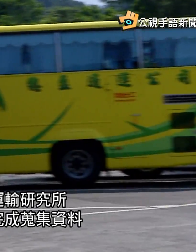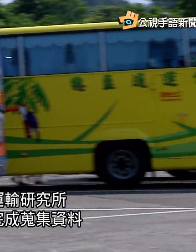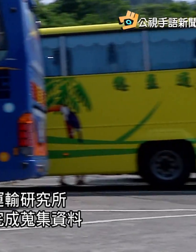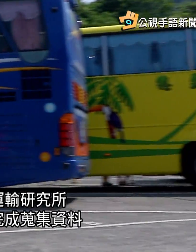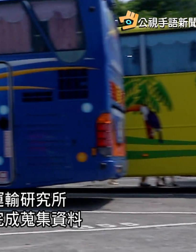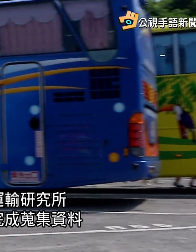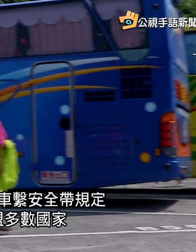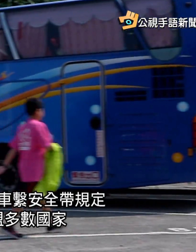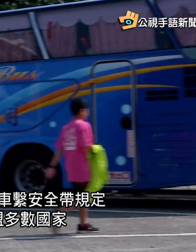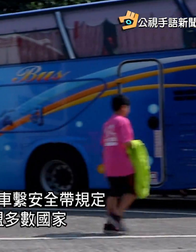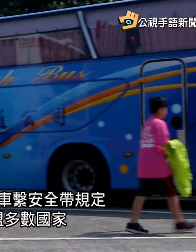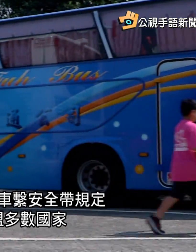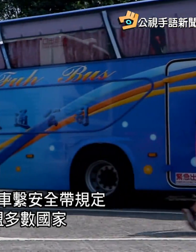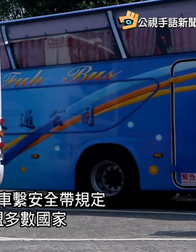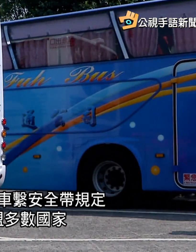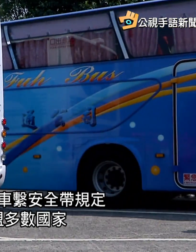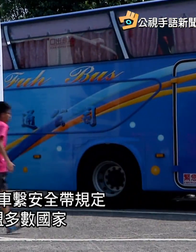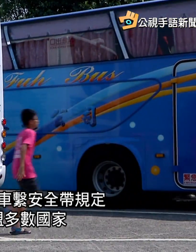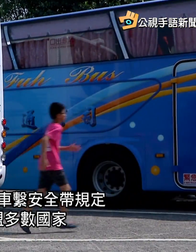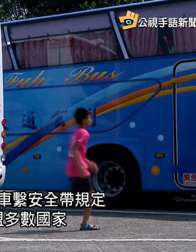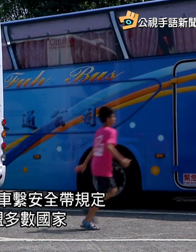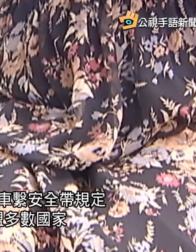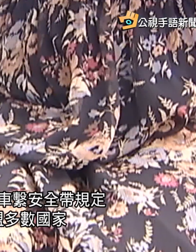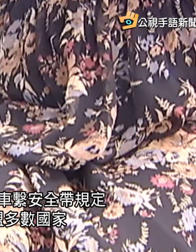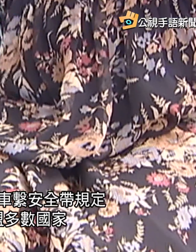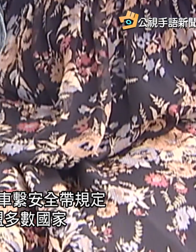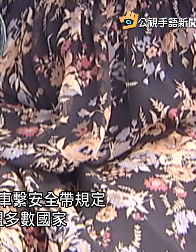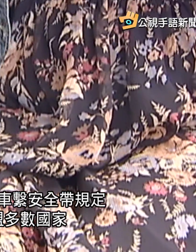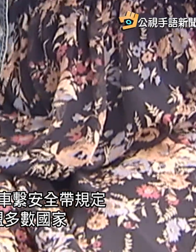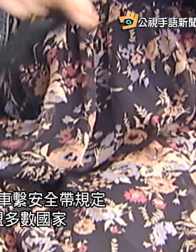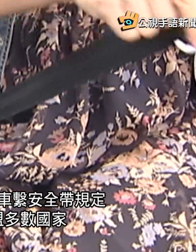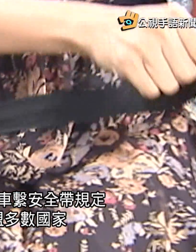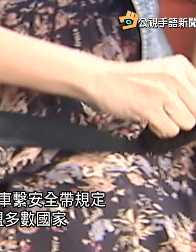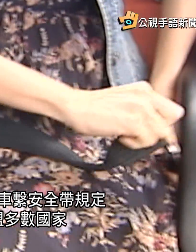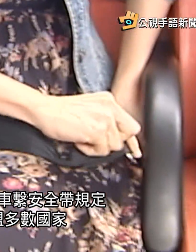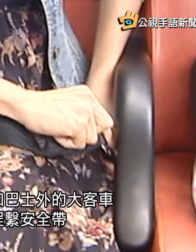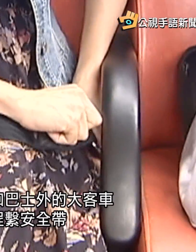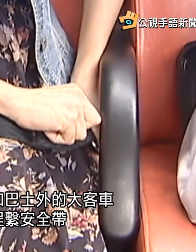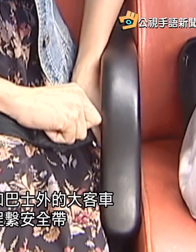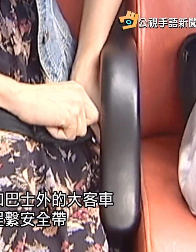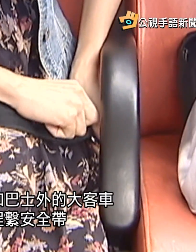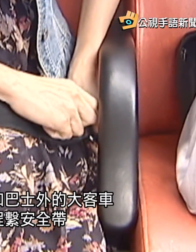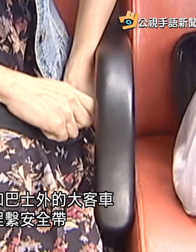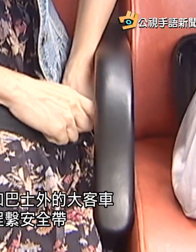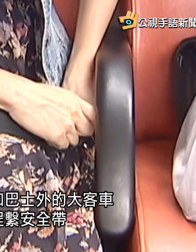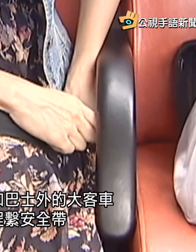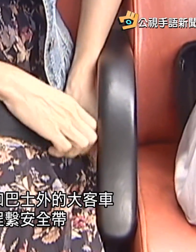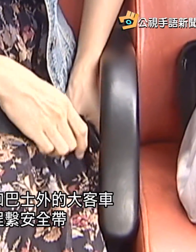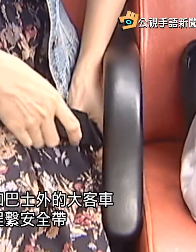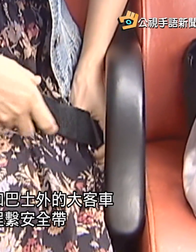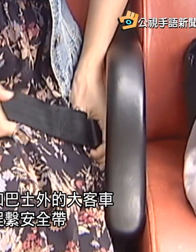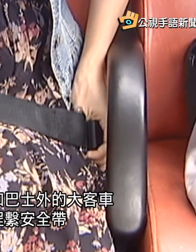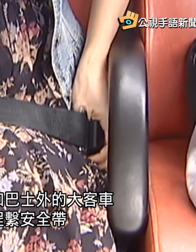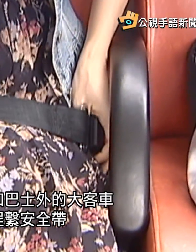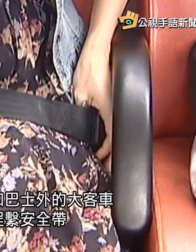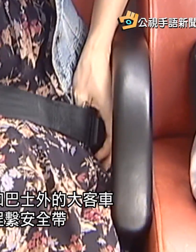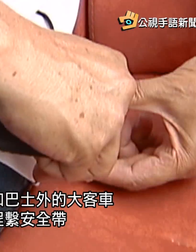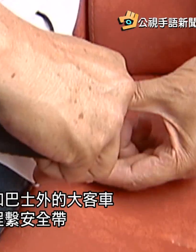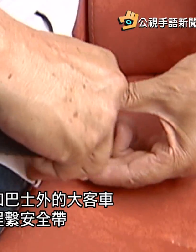资料，分析国外大客车系安全带规定，发现欧盟多数国家除了市区公车和巴士外的大客车都得全程系